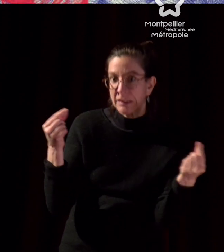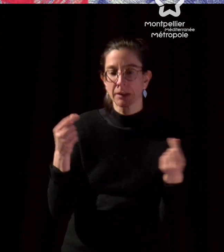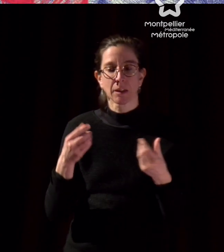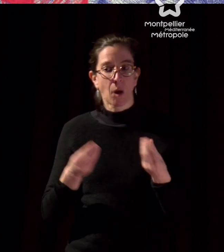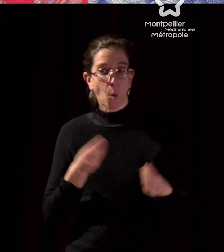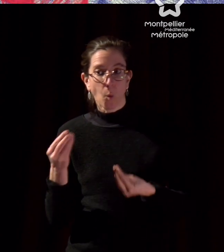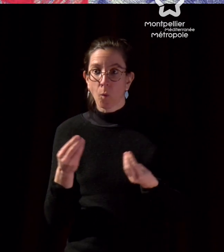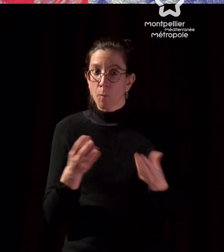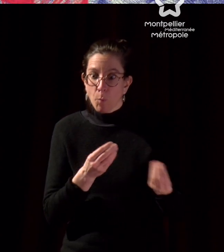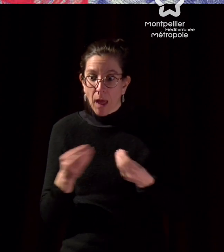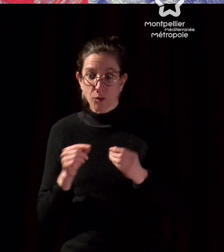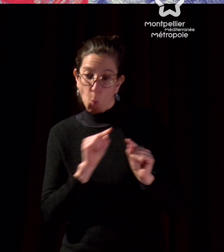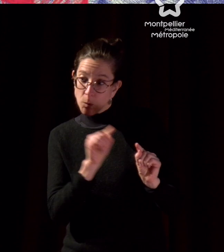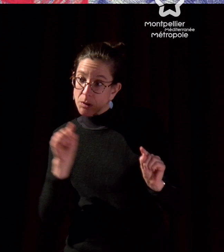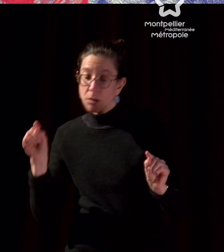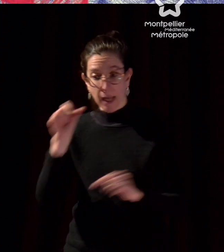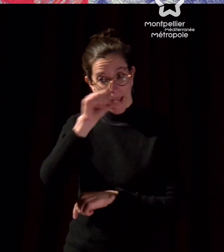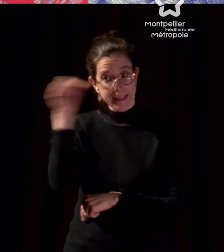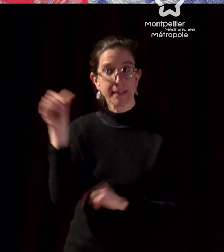des populations d'Asie.